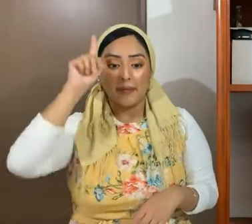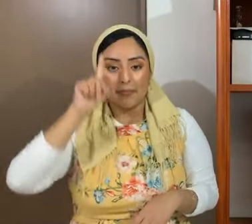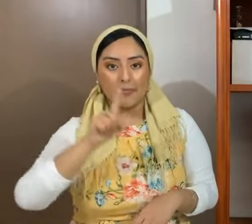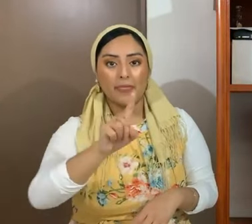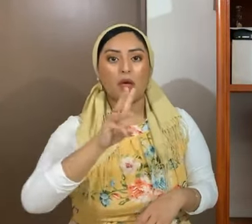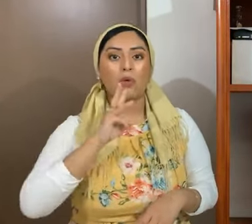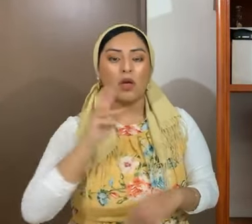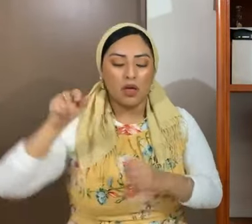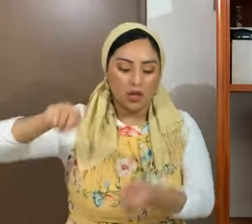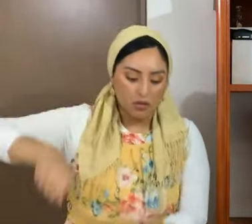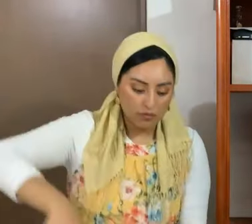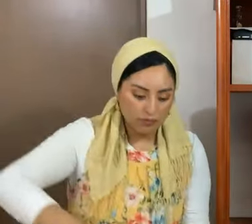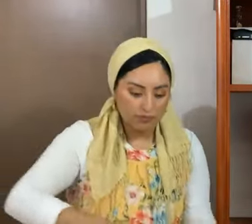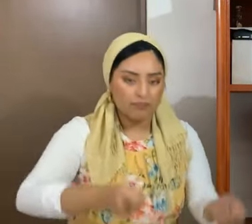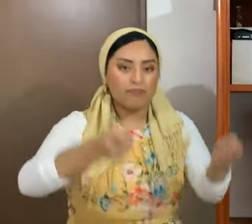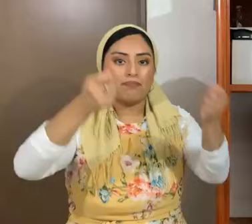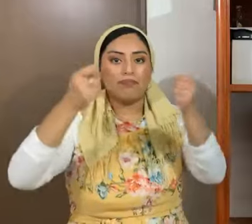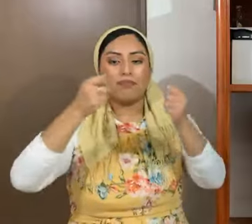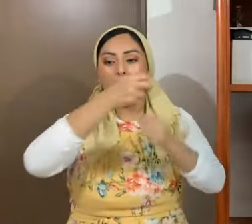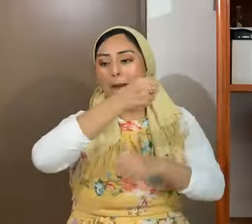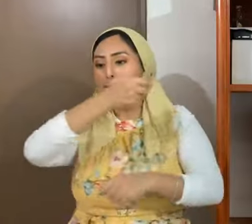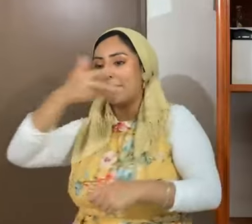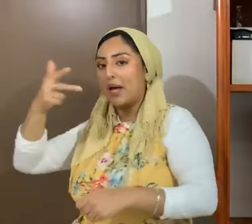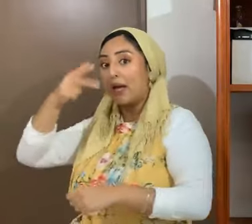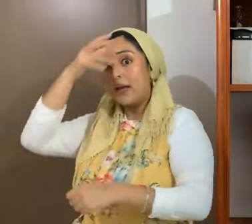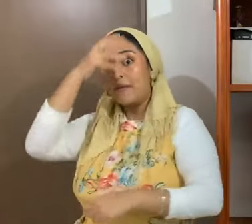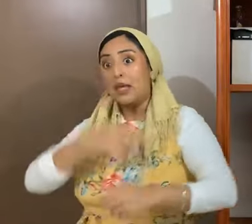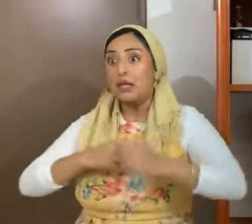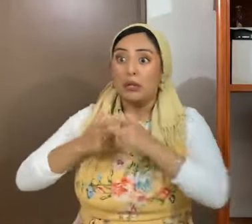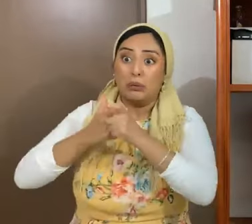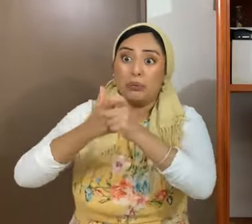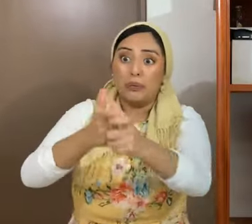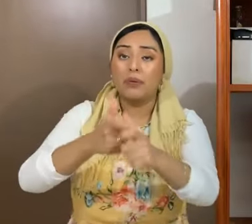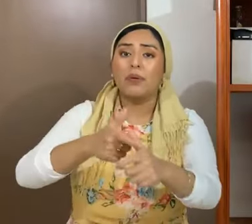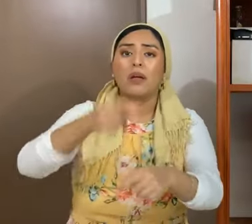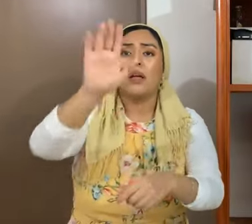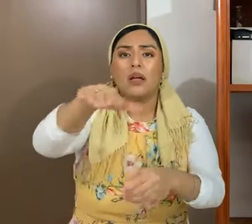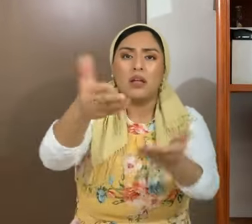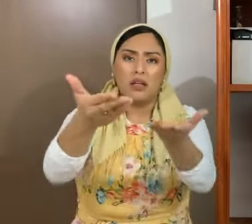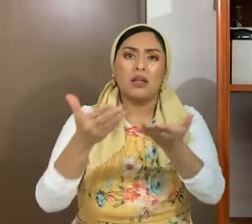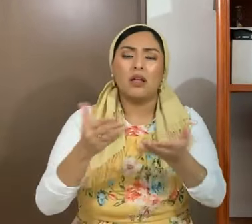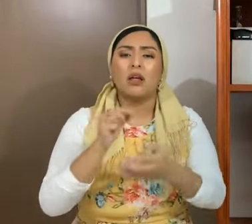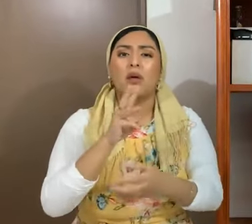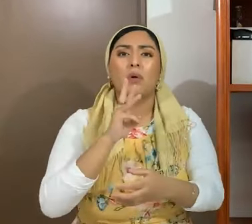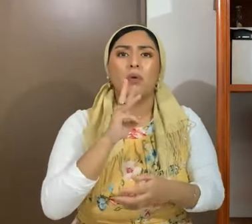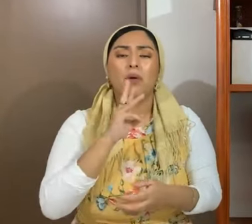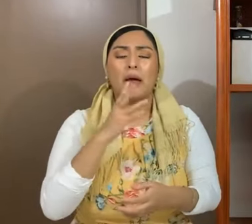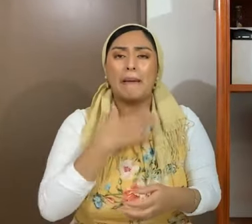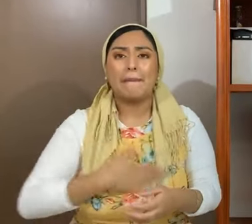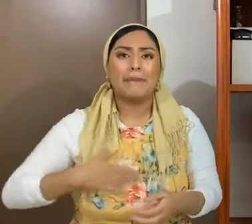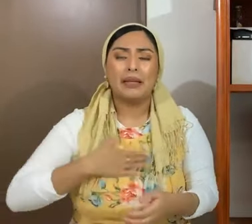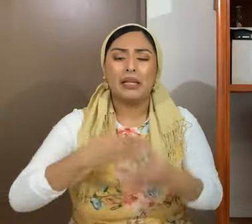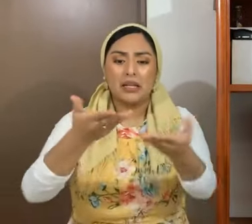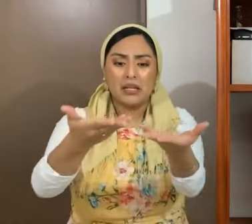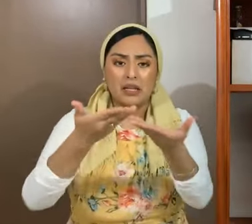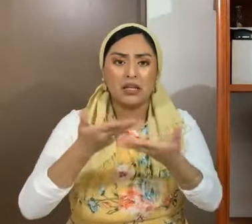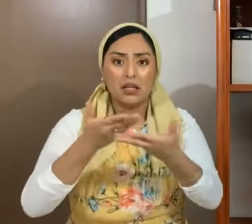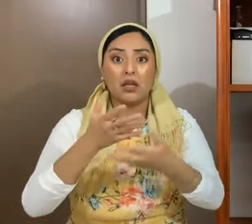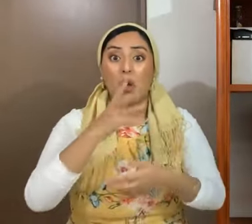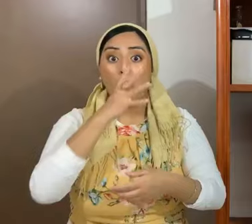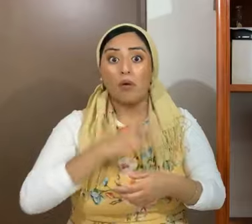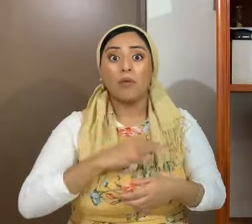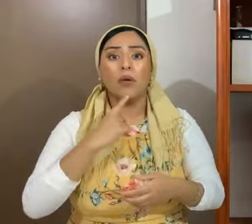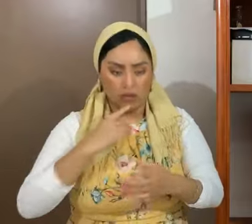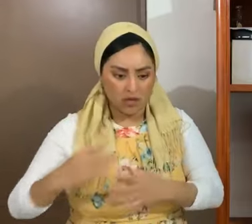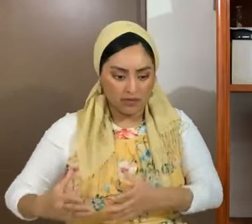su cántaro y se volvía. Entonces el criado corrió hacia ella y le dijo, te ruego que me des a beber un poco de agua de tu cántaro. Y ella